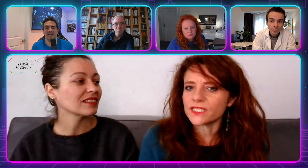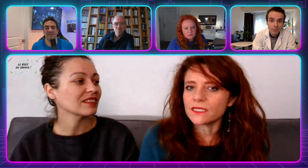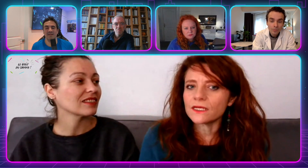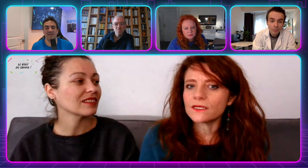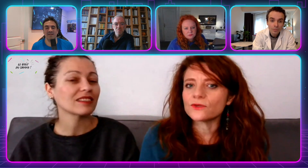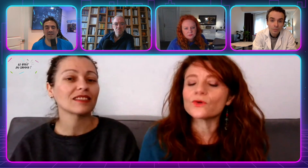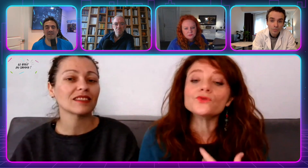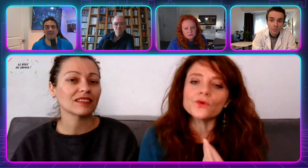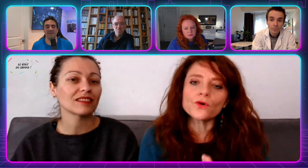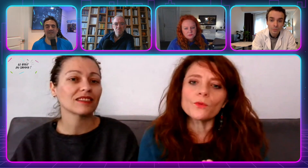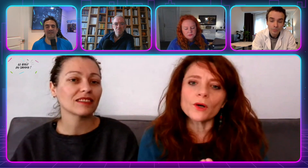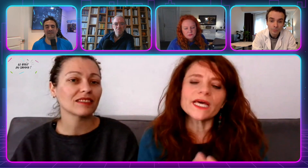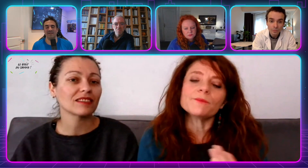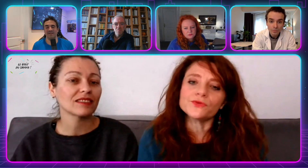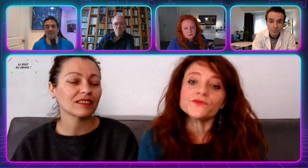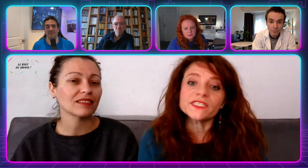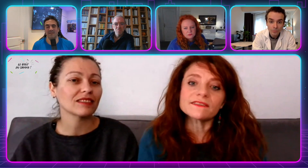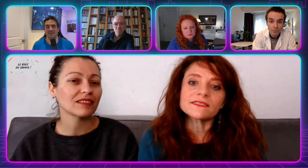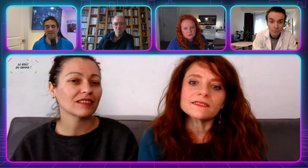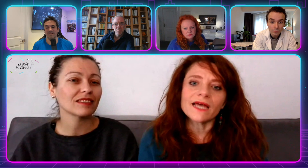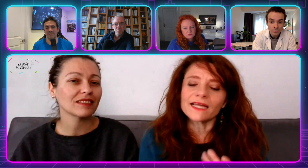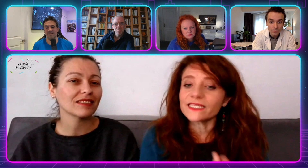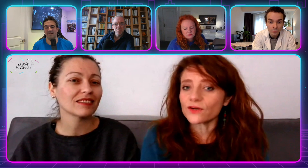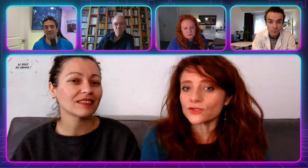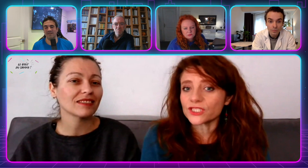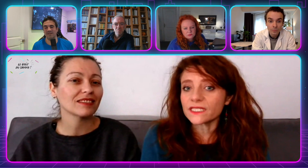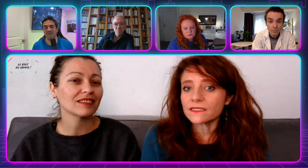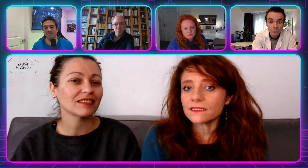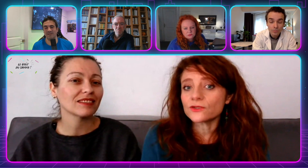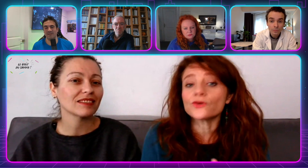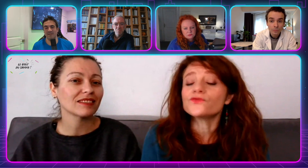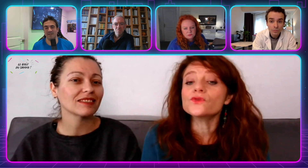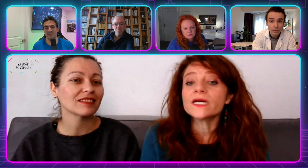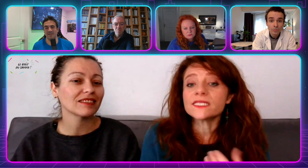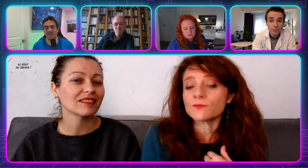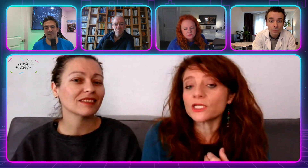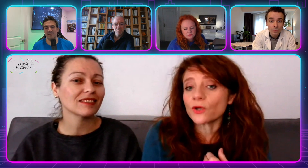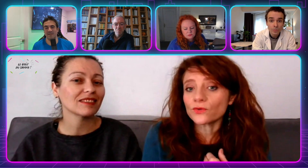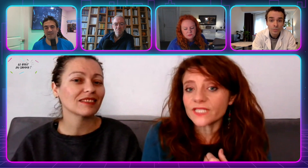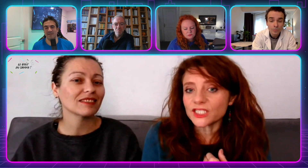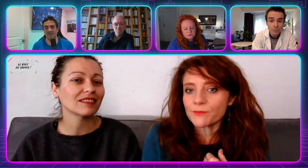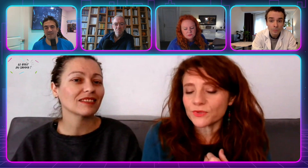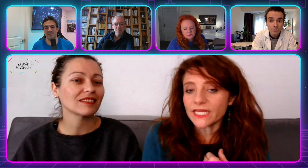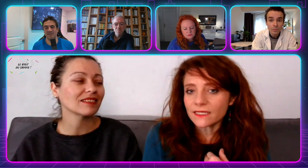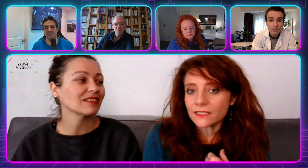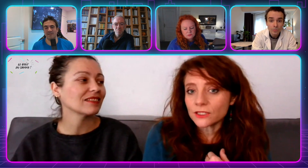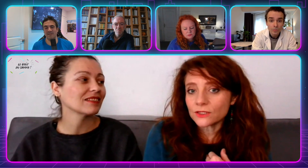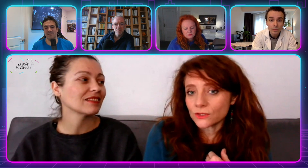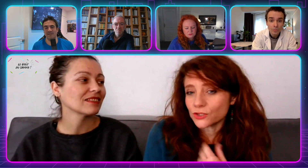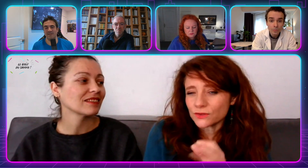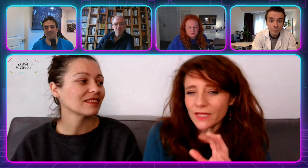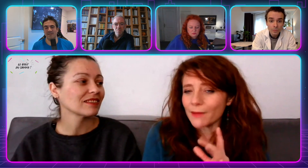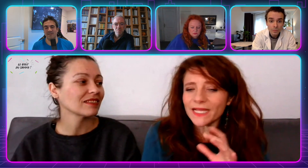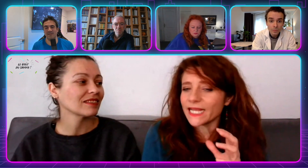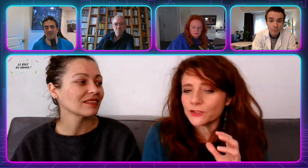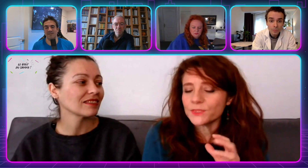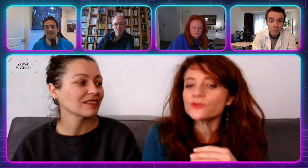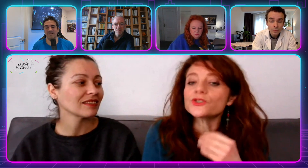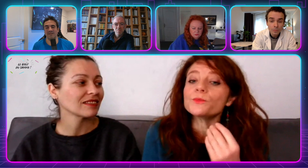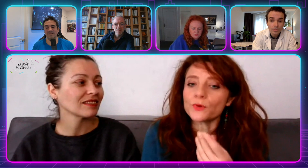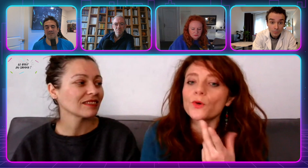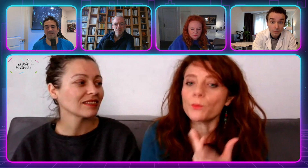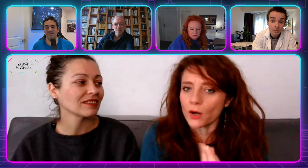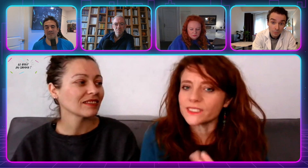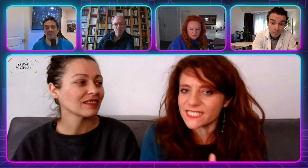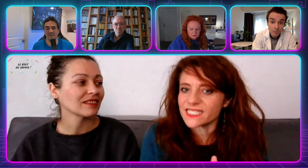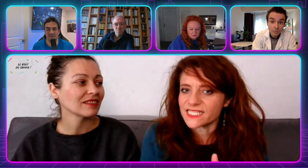de switcher. Donc nous, on comprendrait plus vite un étranger que vous. Si moi je rencontre un japonais, après quelques